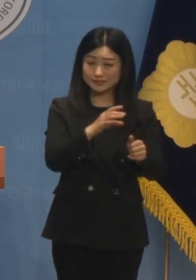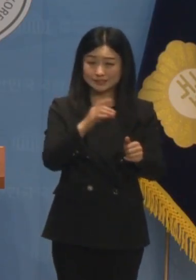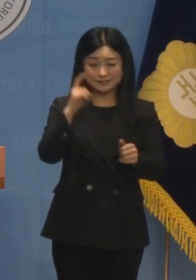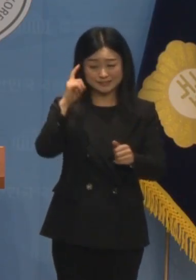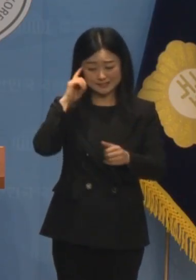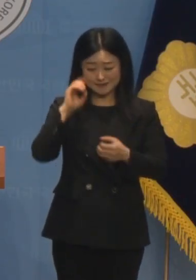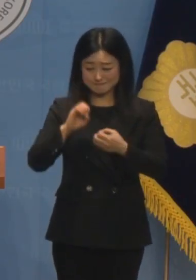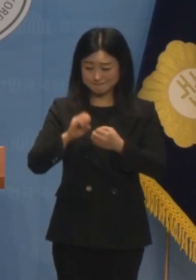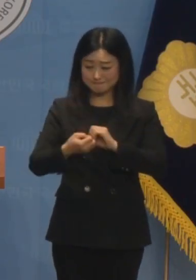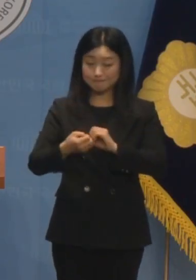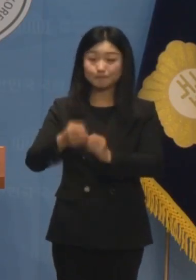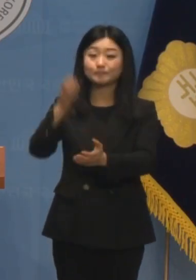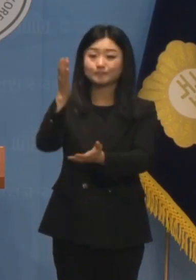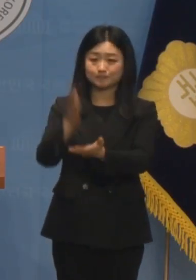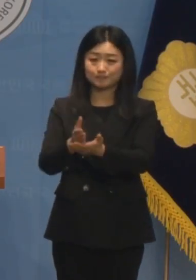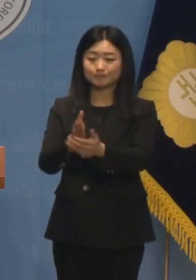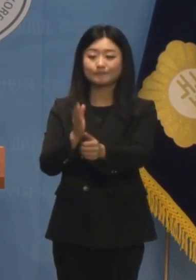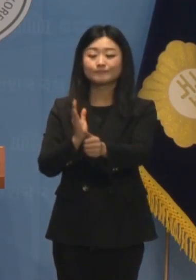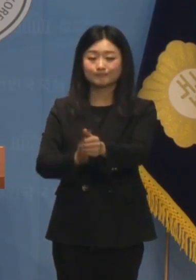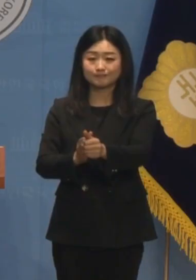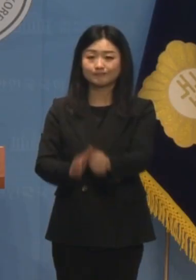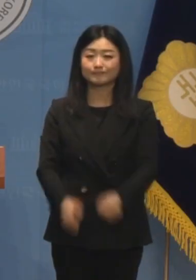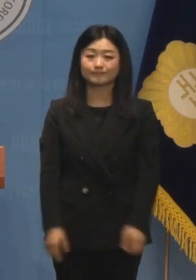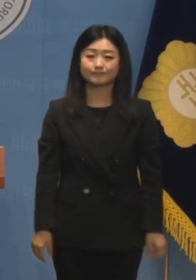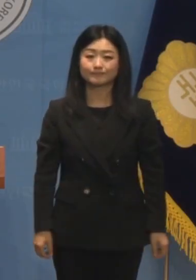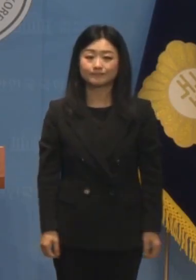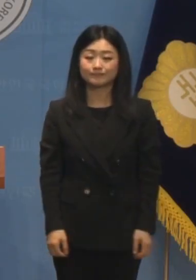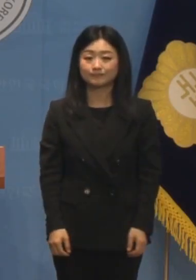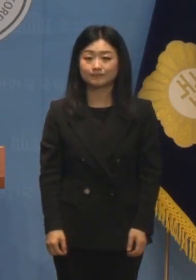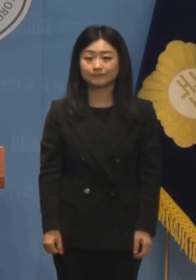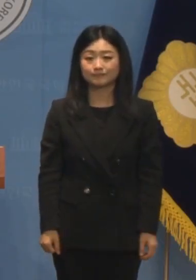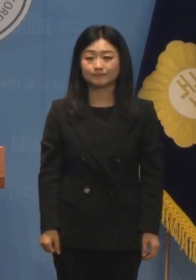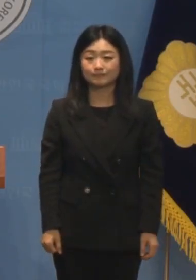얄팍한 콤수는 통하지 않습니다.